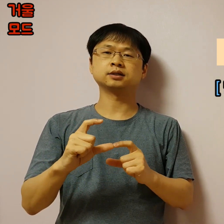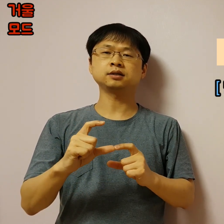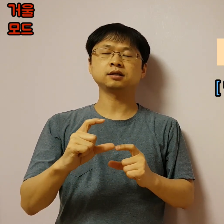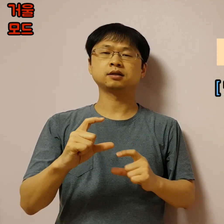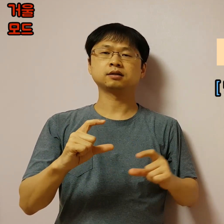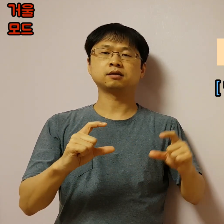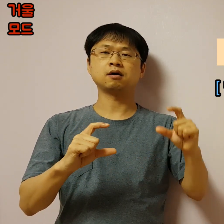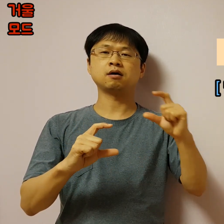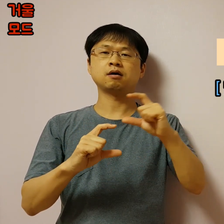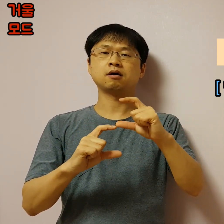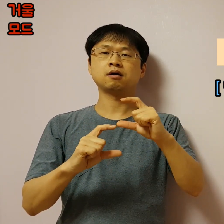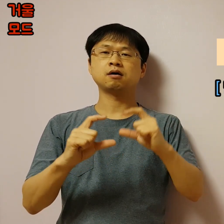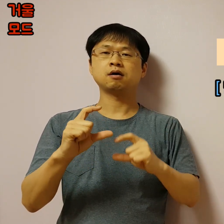것은 더